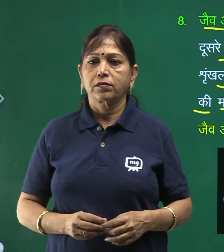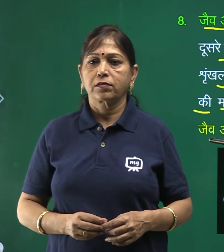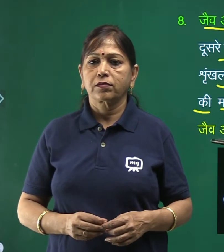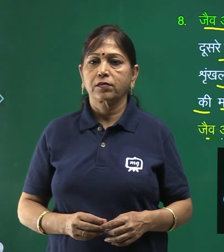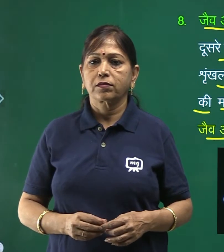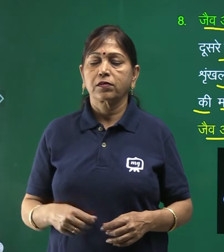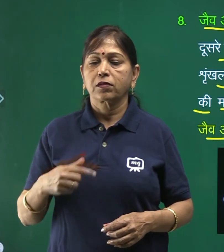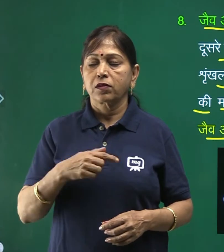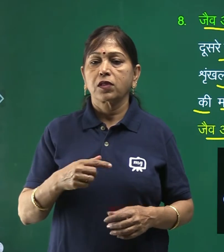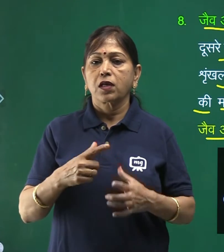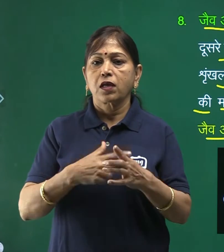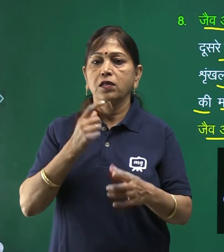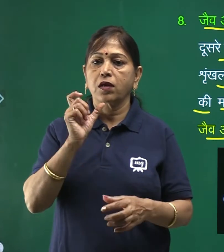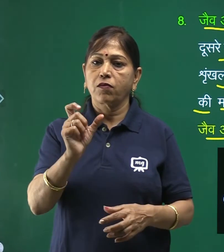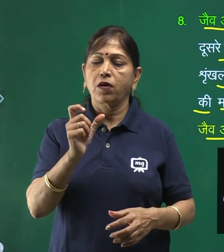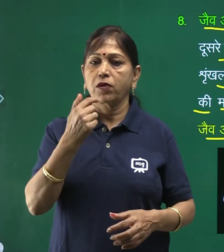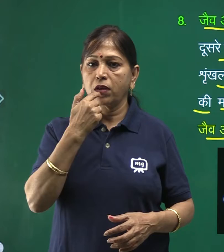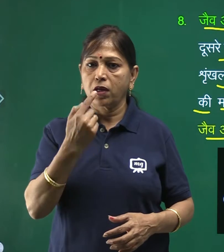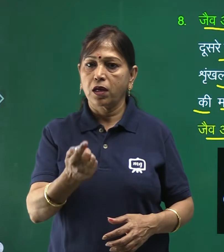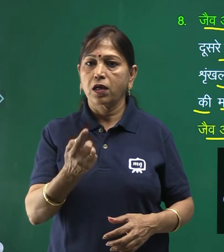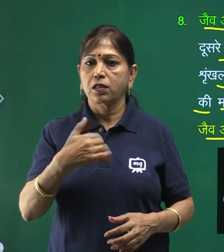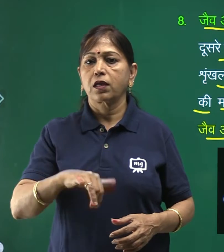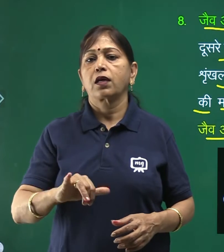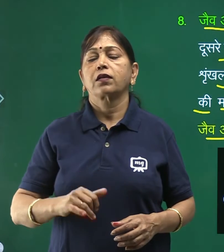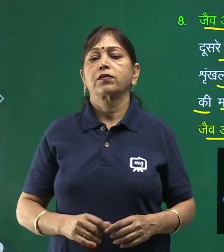इसे जैव आवर्धन कहते हैं।